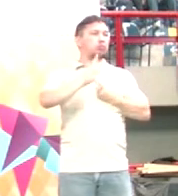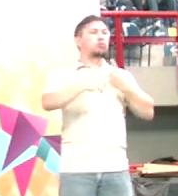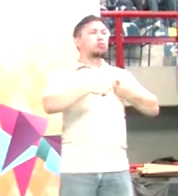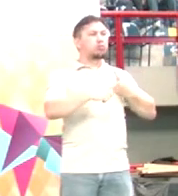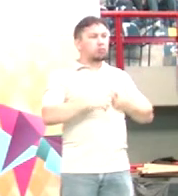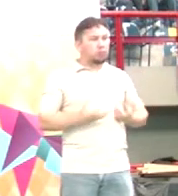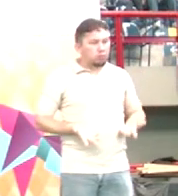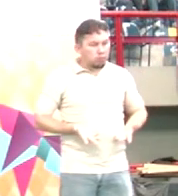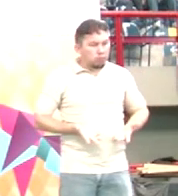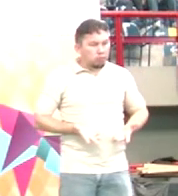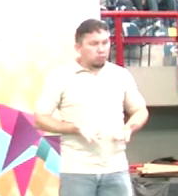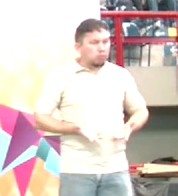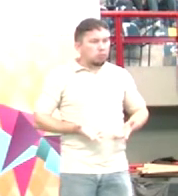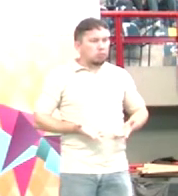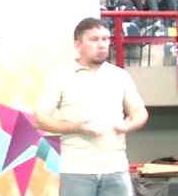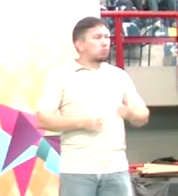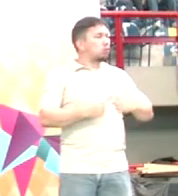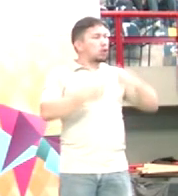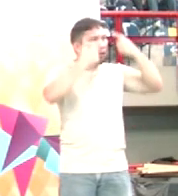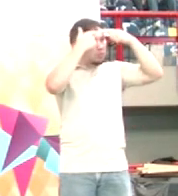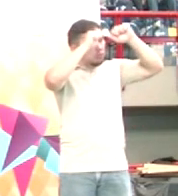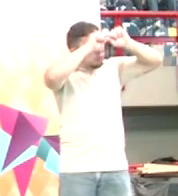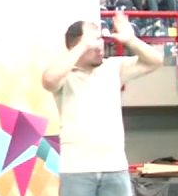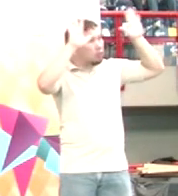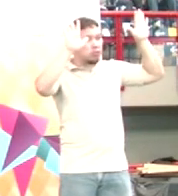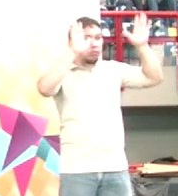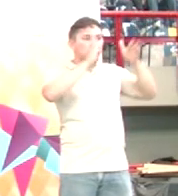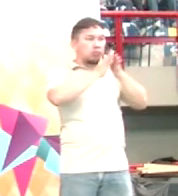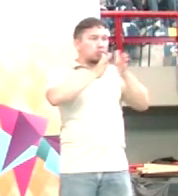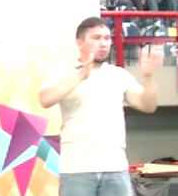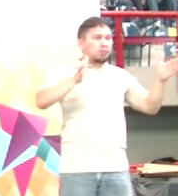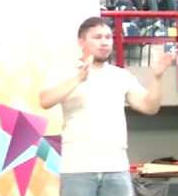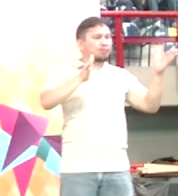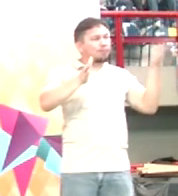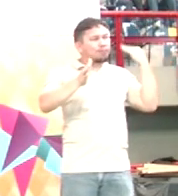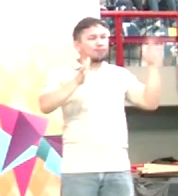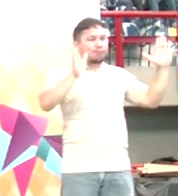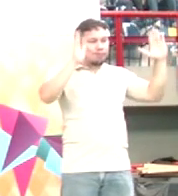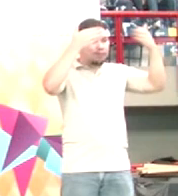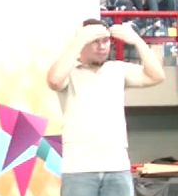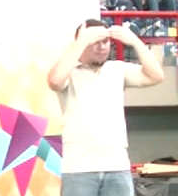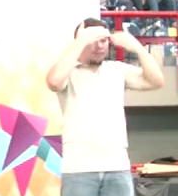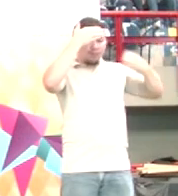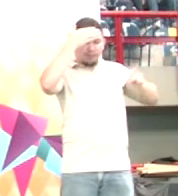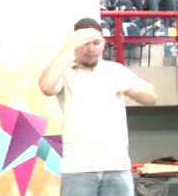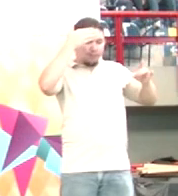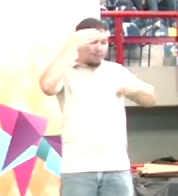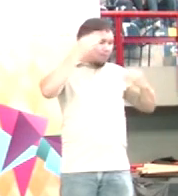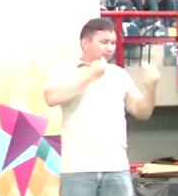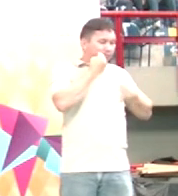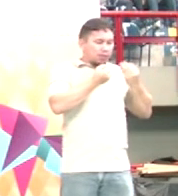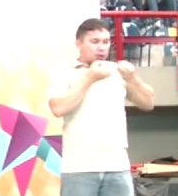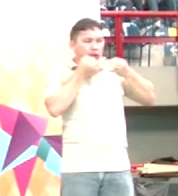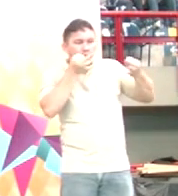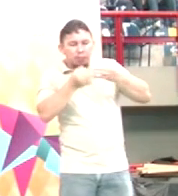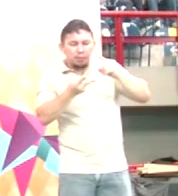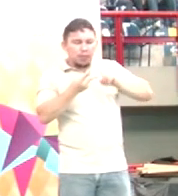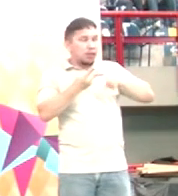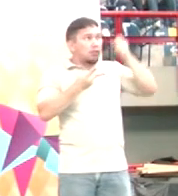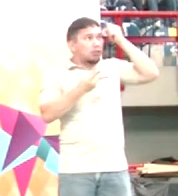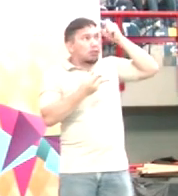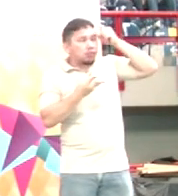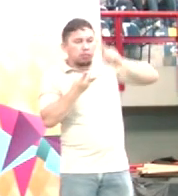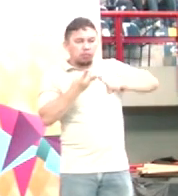as pessoas estão mais esclarecidas? Porque durante tempo as pessoas tiveram medo de manifestar seus pensamentos,